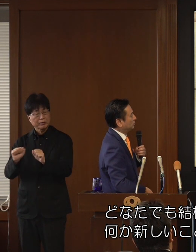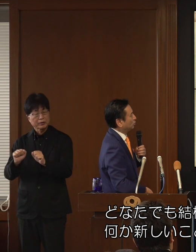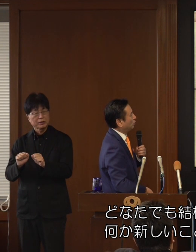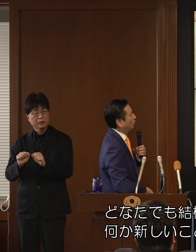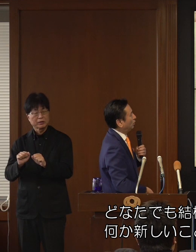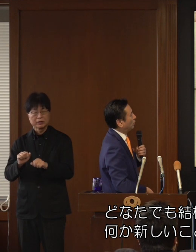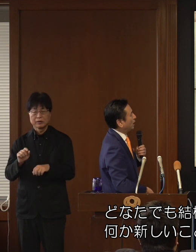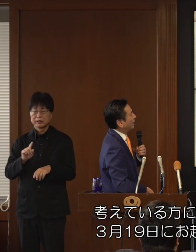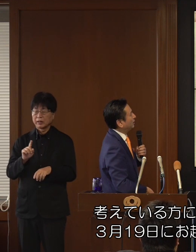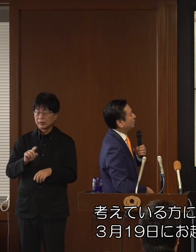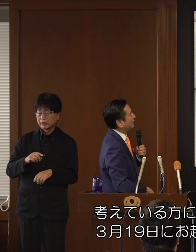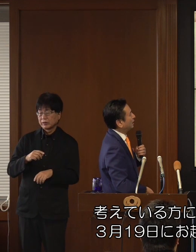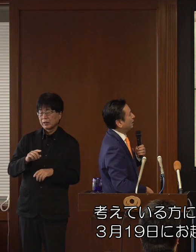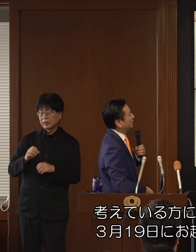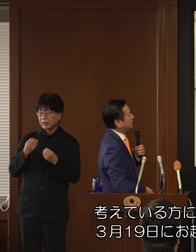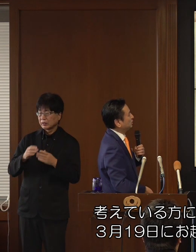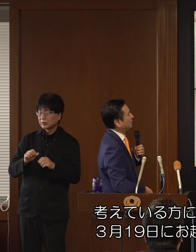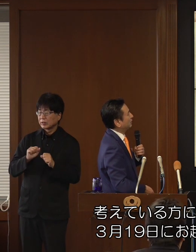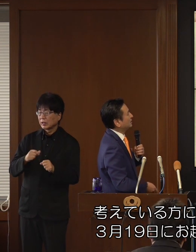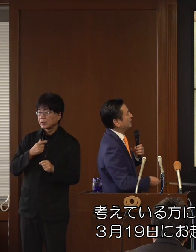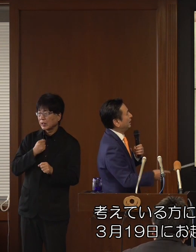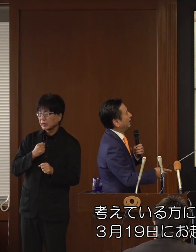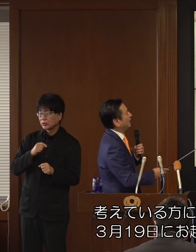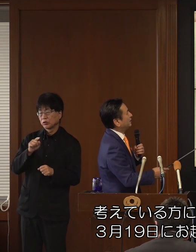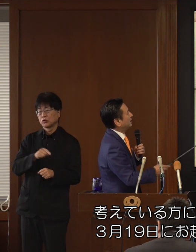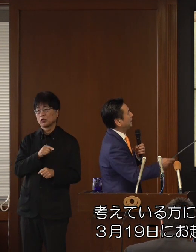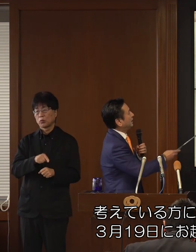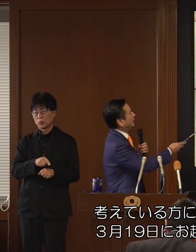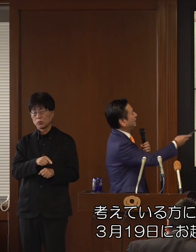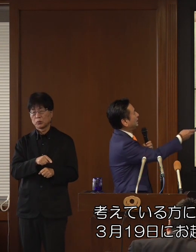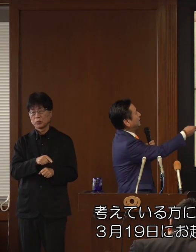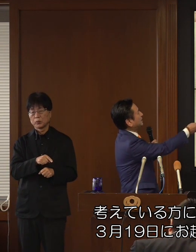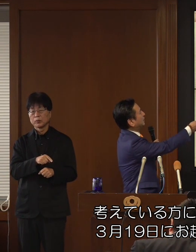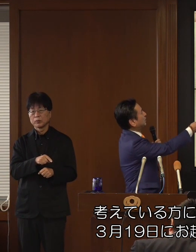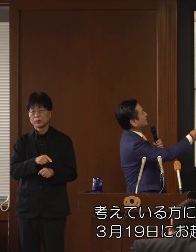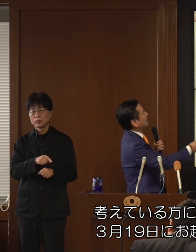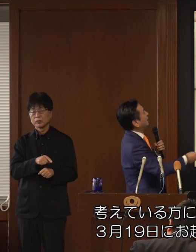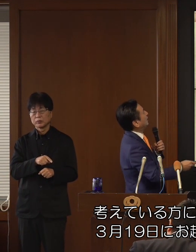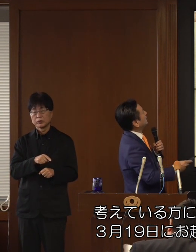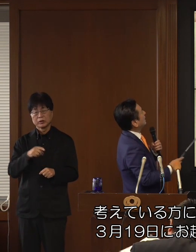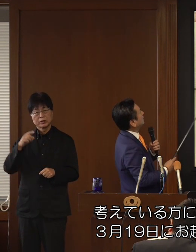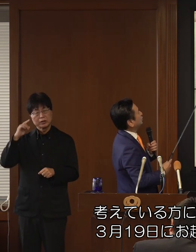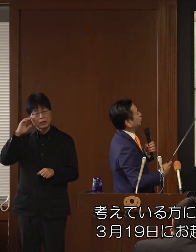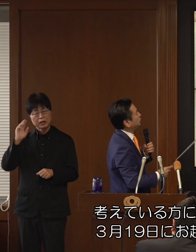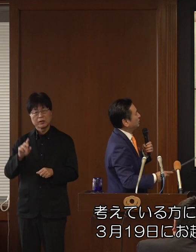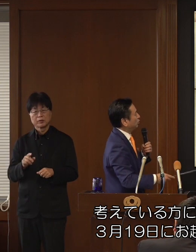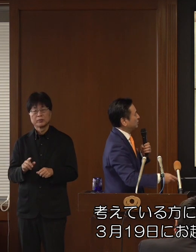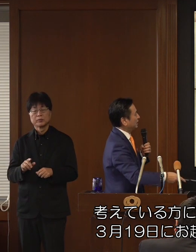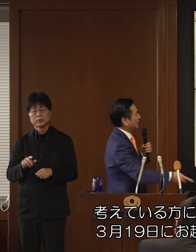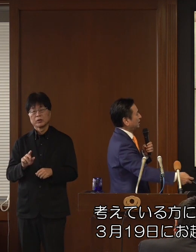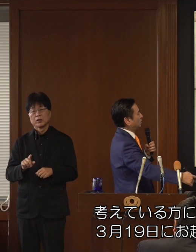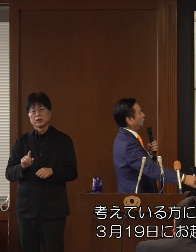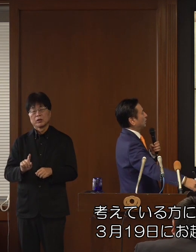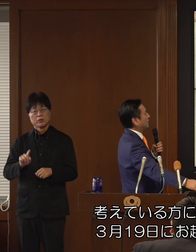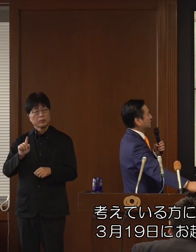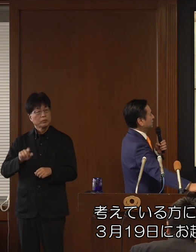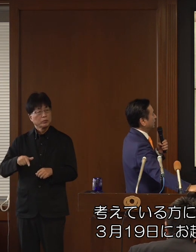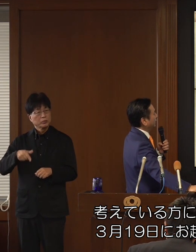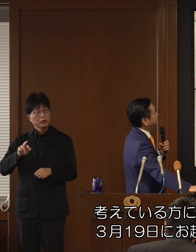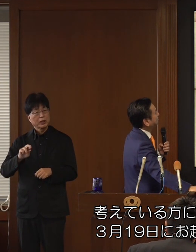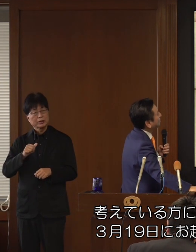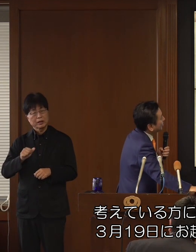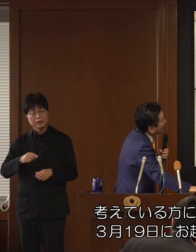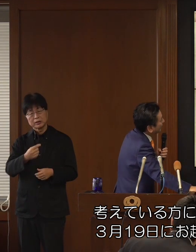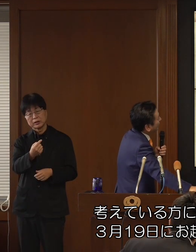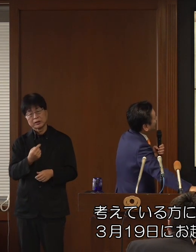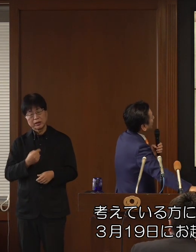なっていうことを考えている方についてはですね、ぜひ佐賀プラザ3月19日にお越しいただきたいと思います。